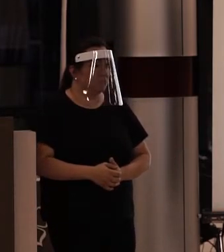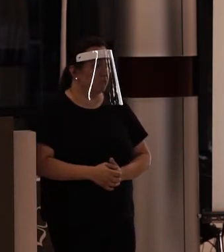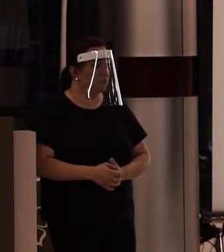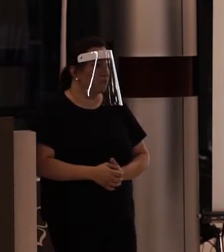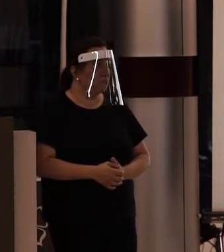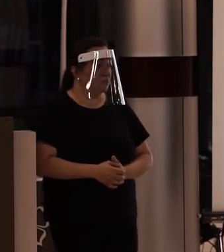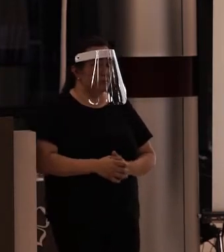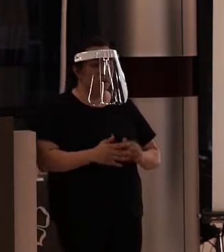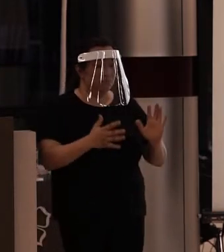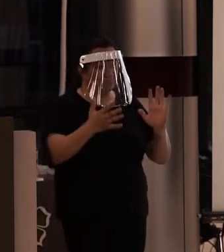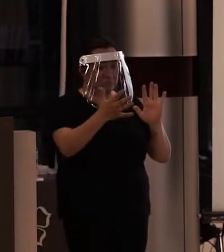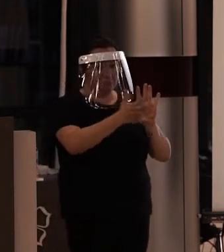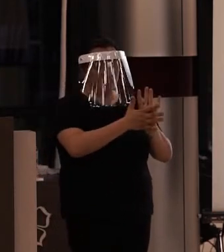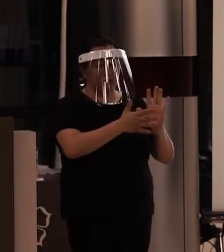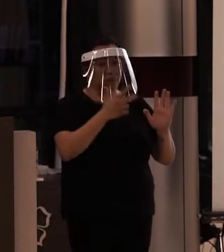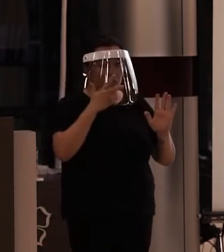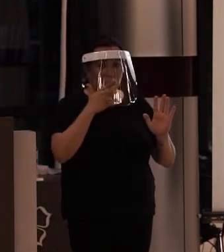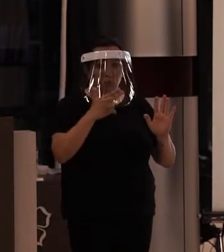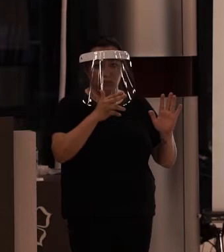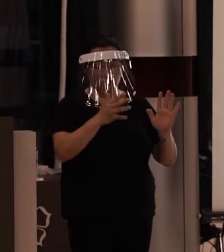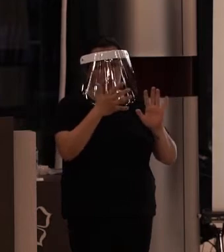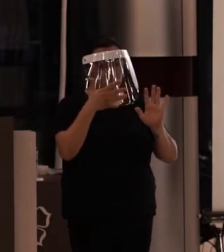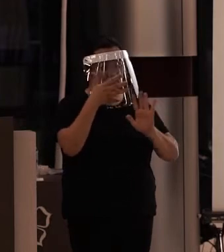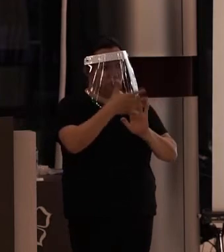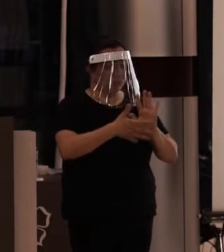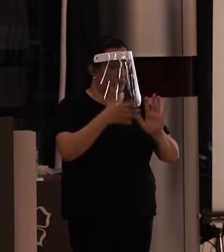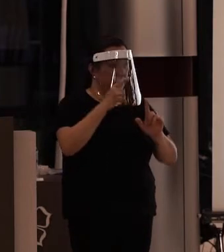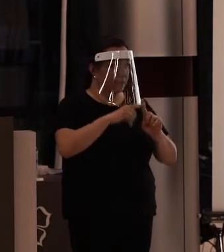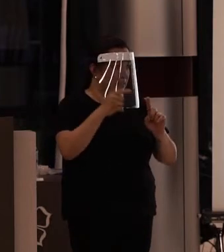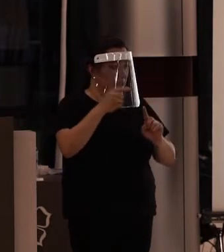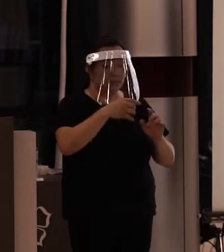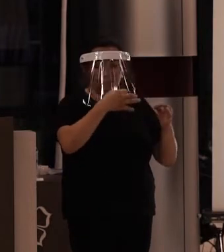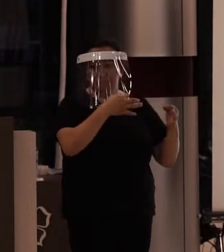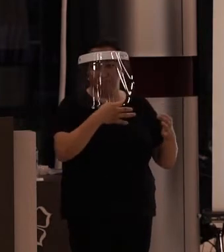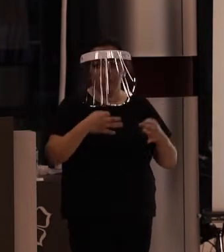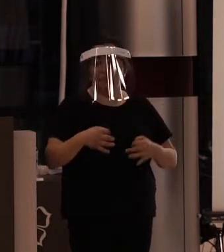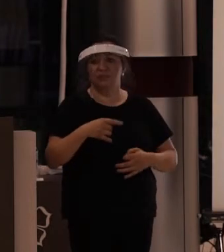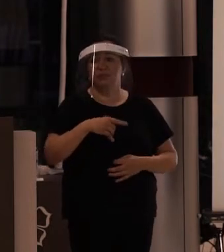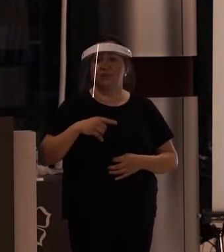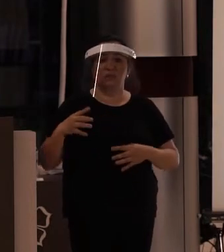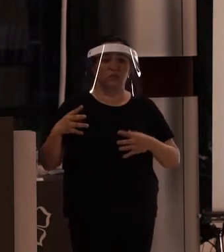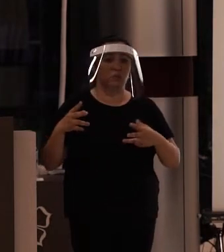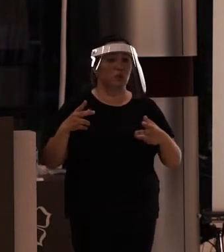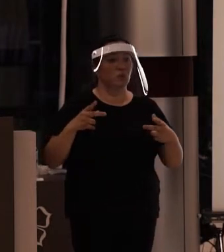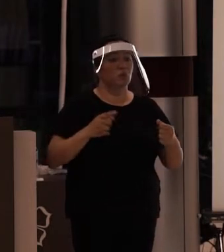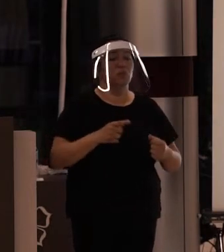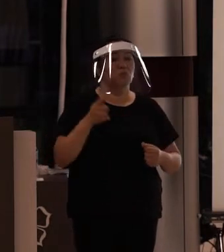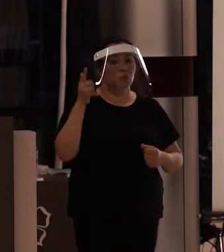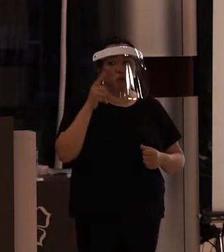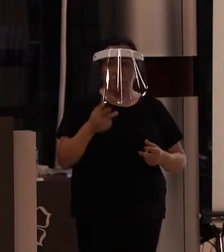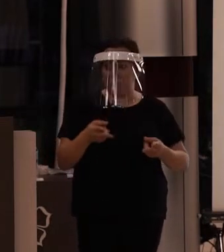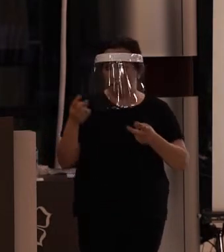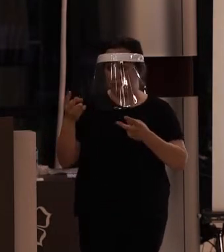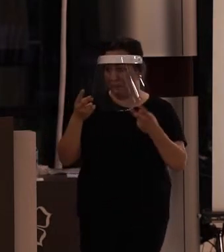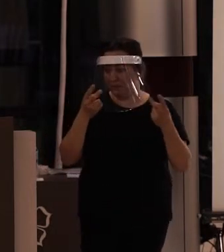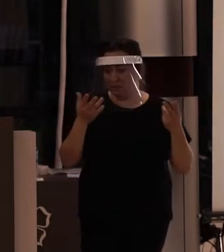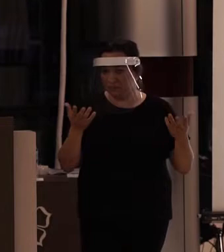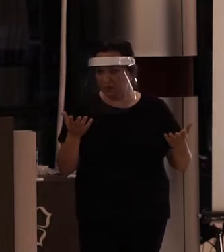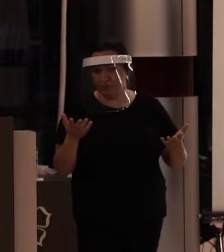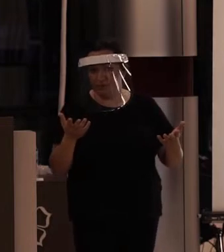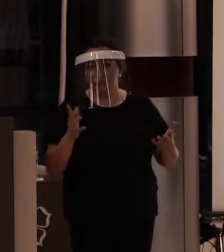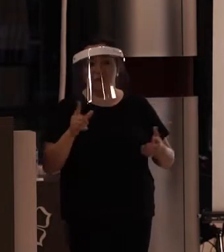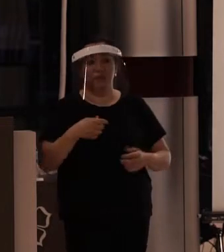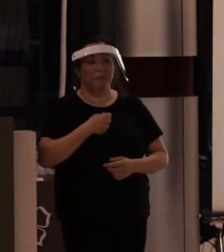Tanto ela quanto essa aqui, a outra eu não estou lembrado, mas essa aqui sim, tem também tudo, você não precisa anotar nada, né? Você grava, então já